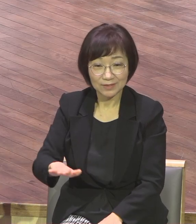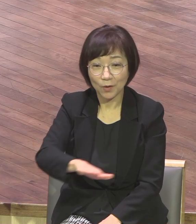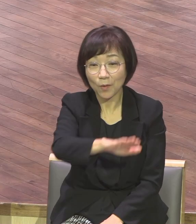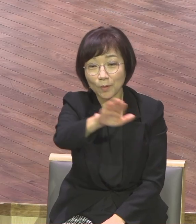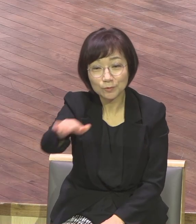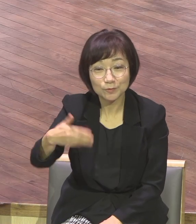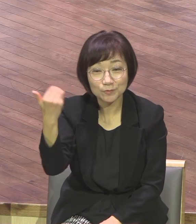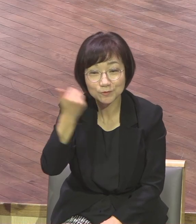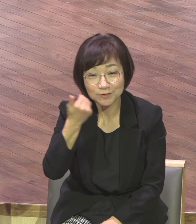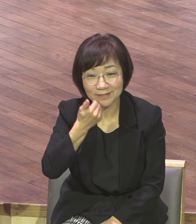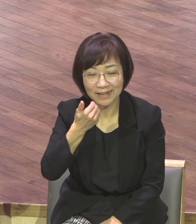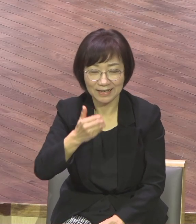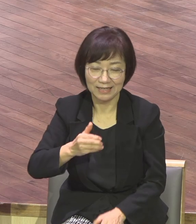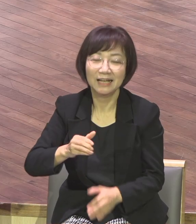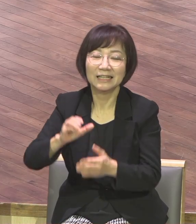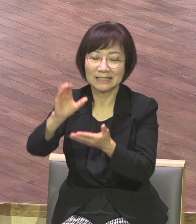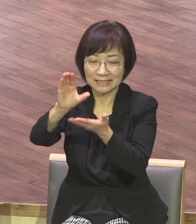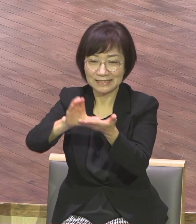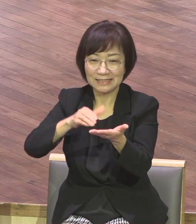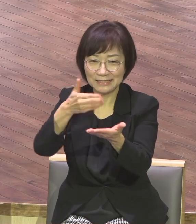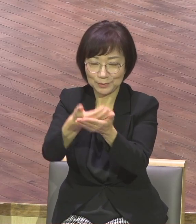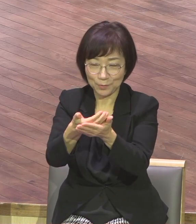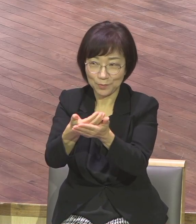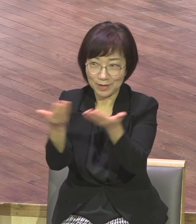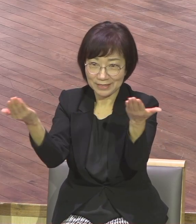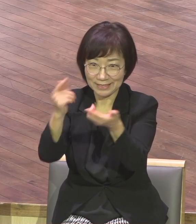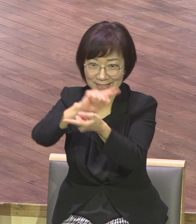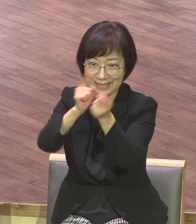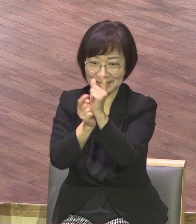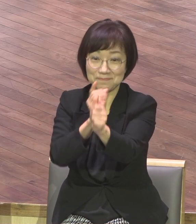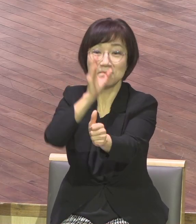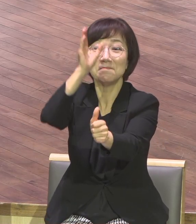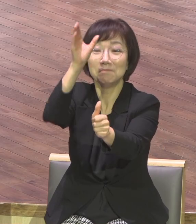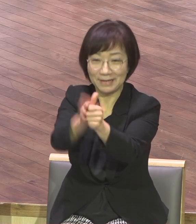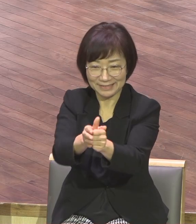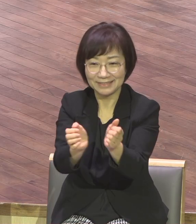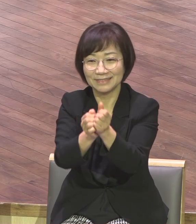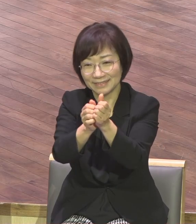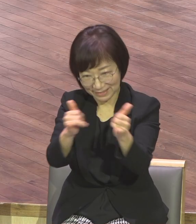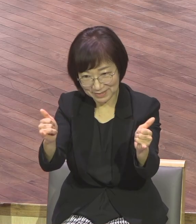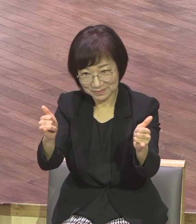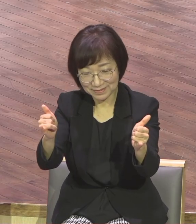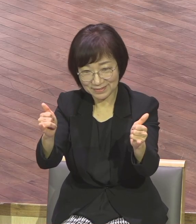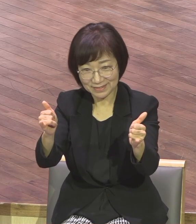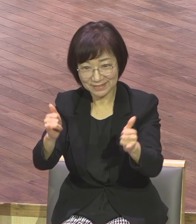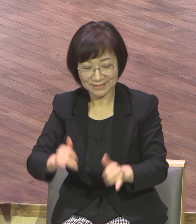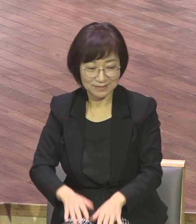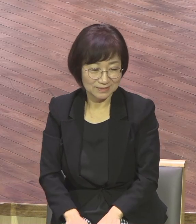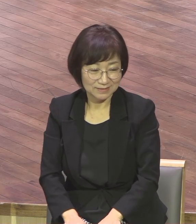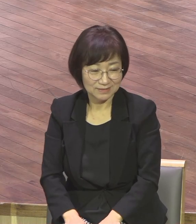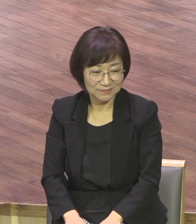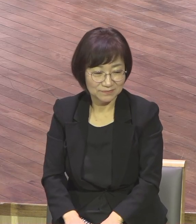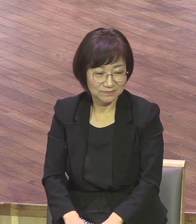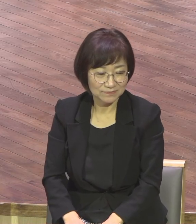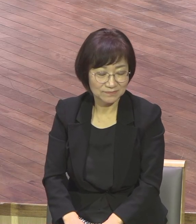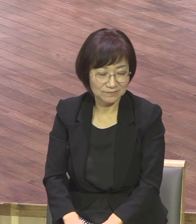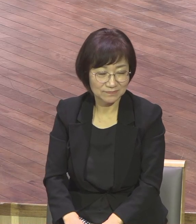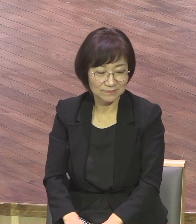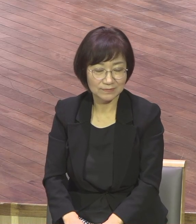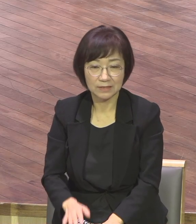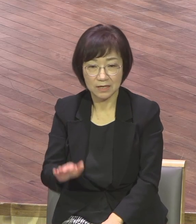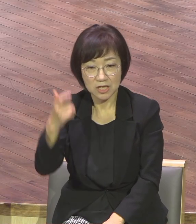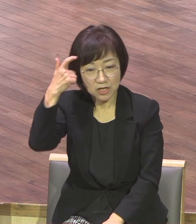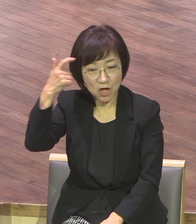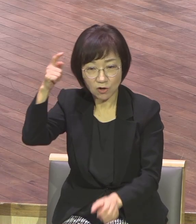대사예요. 그리스도를 영접했기 때문에 그분이 계시기 때문에 그분을 위해서 사는 존재다 이 말이에요. 이런 영적